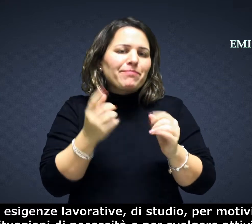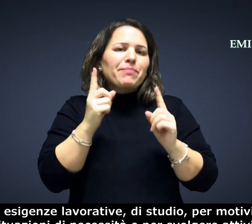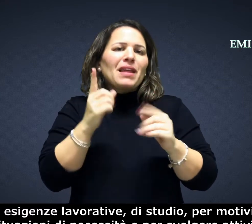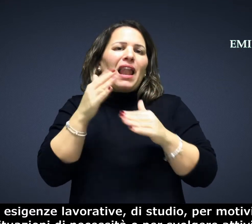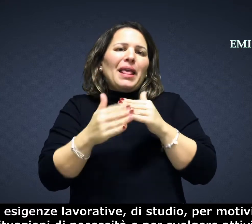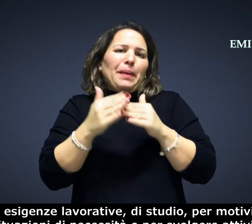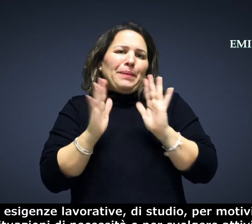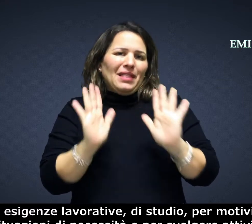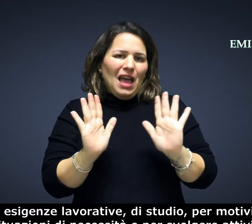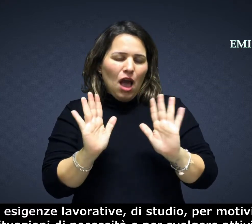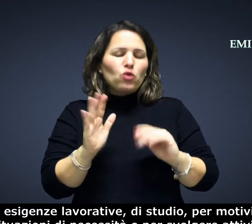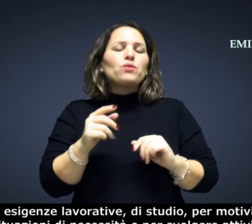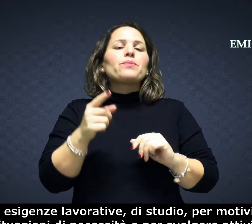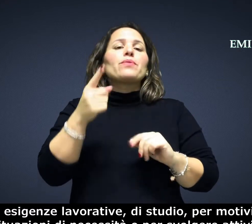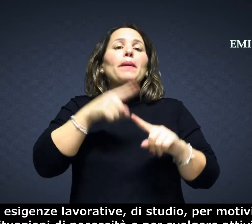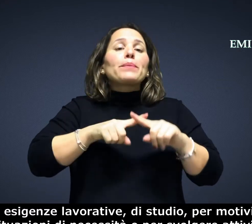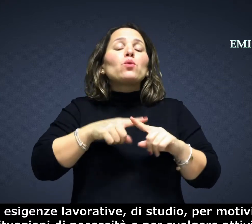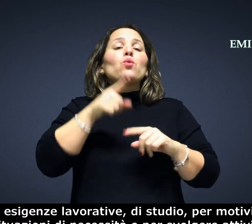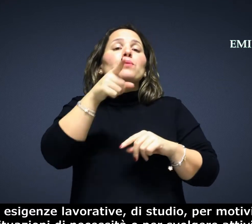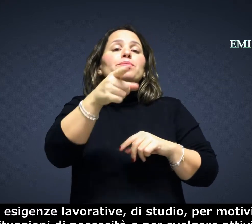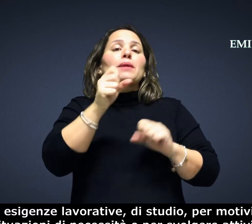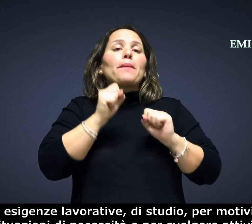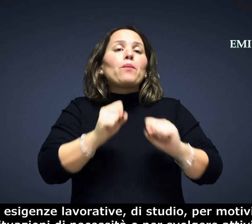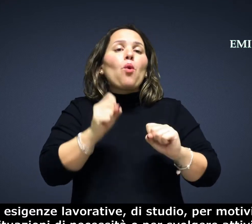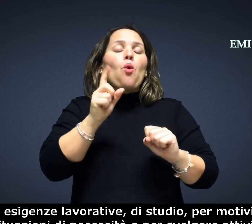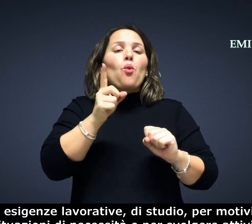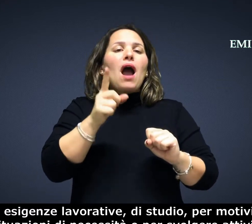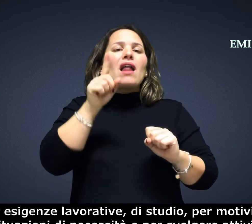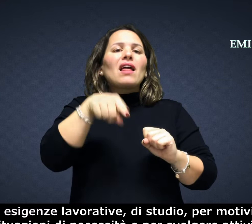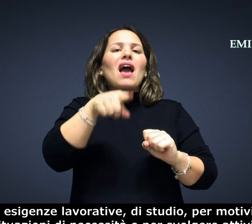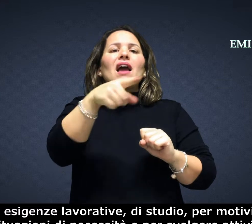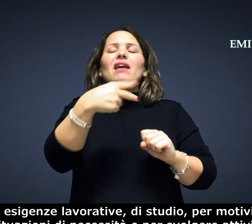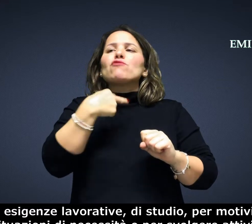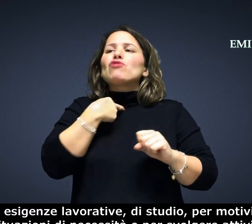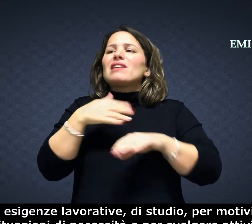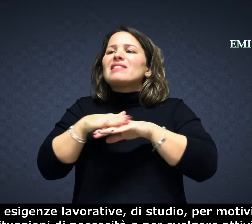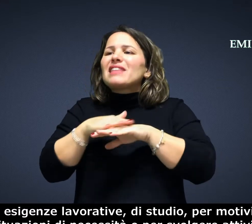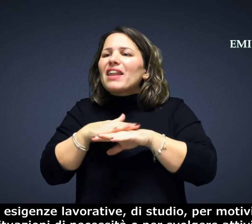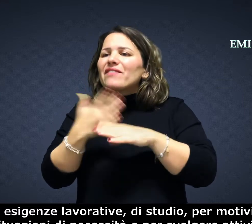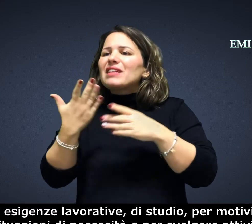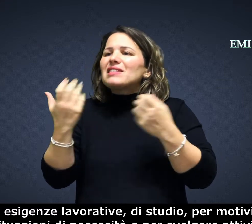situazioni di necessità o per svolgere attività o soffrire di servizi non sospesi.